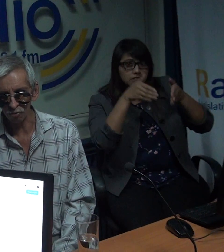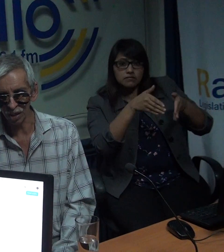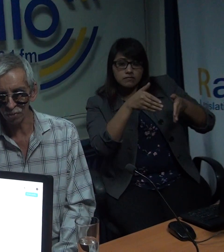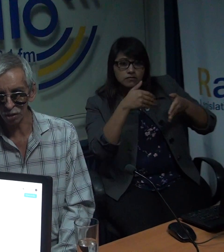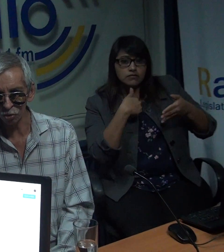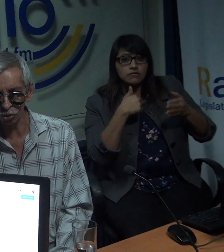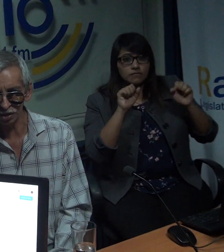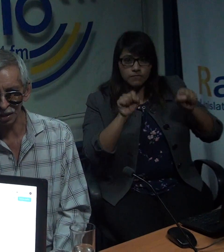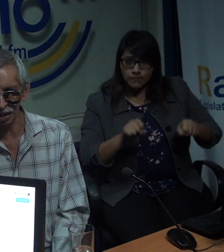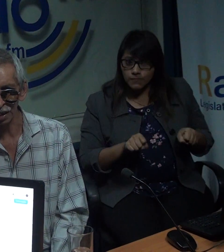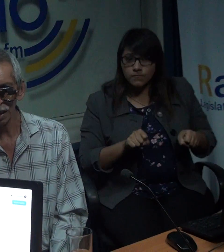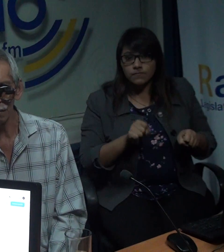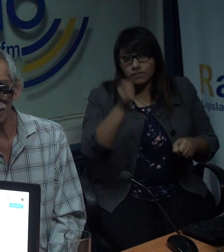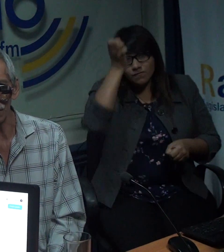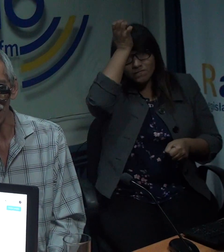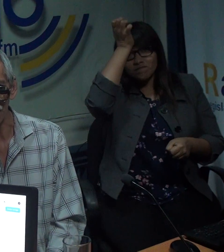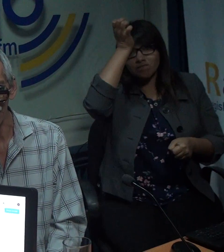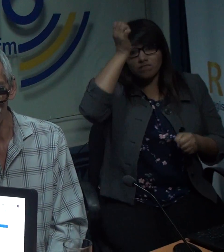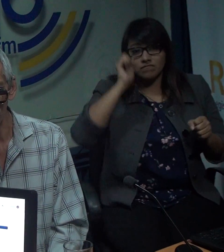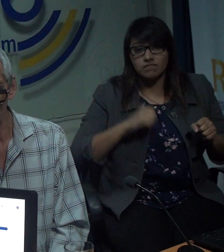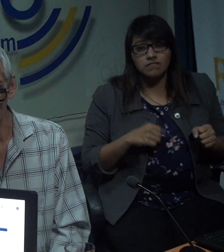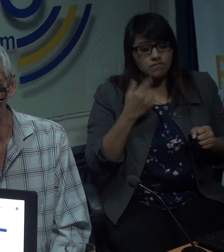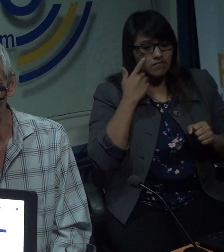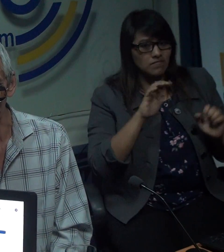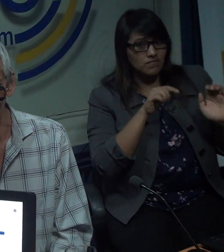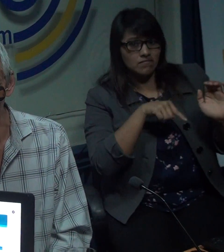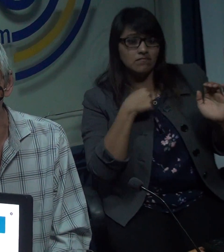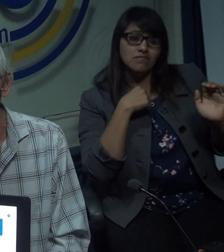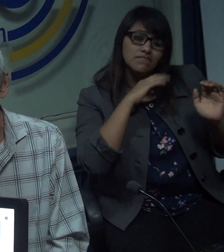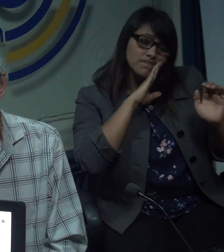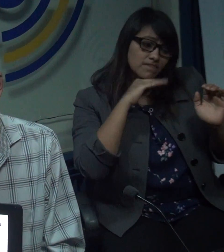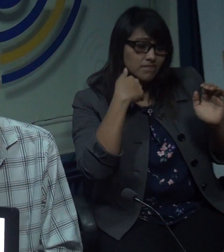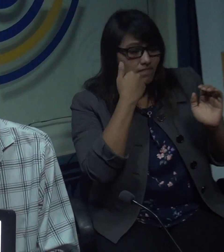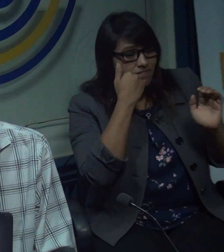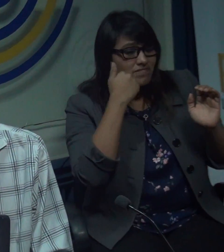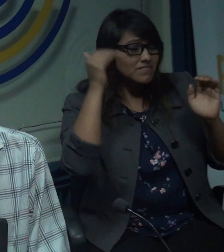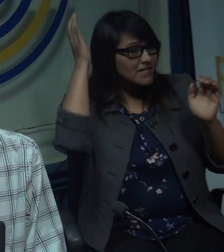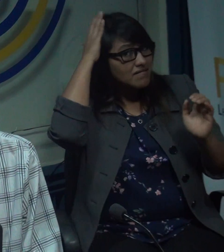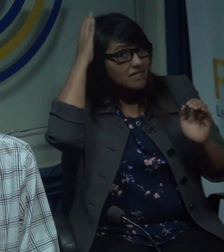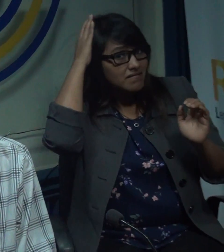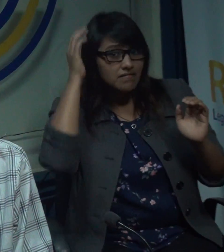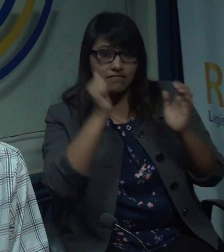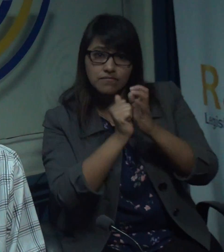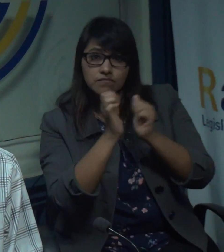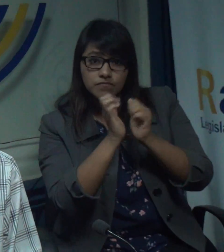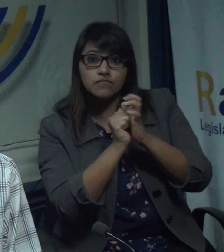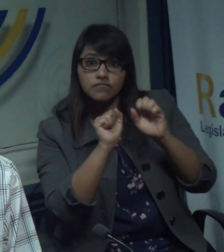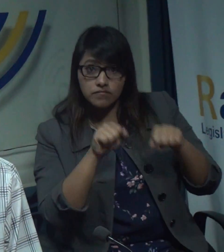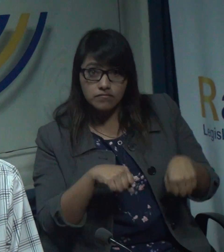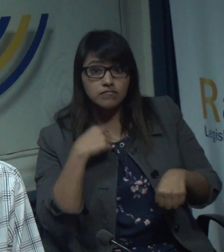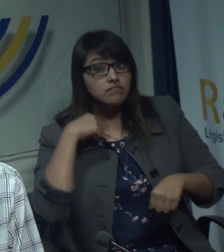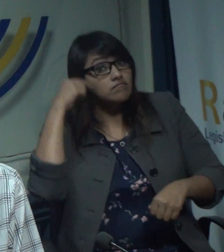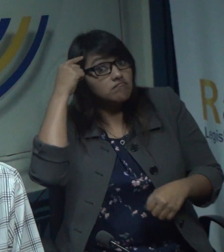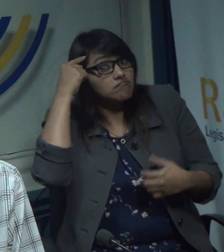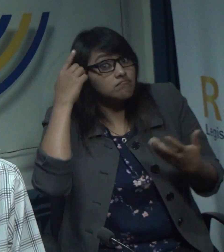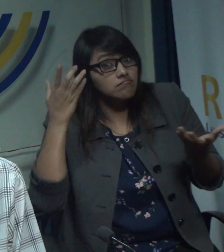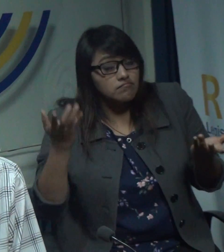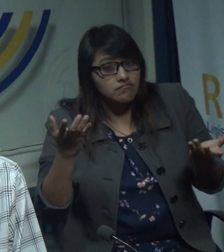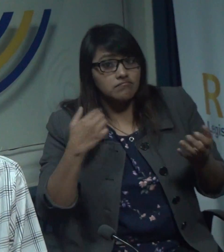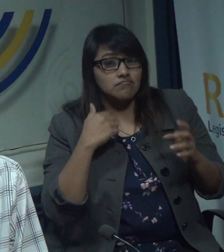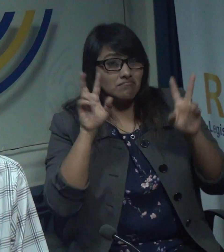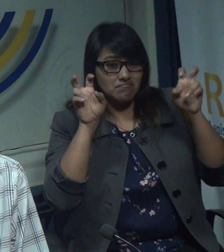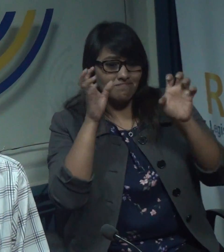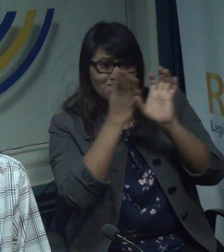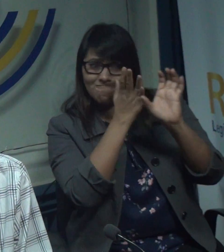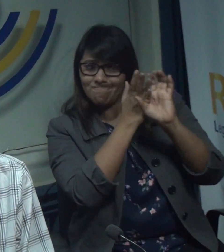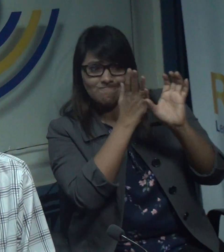con el autismo, incluso hasta de tratarlo como enfermedades psicomentales o situaciones de